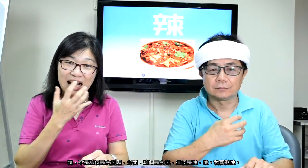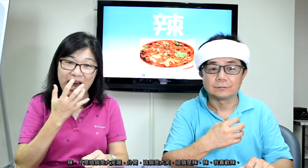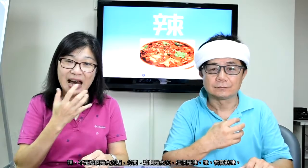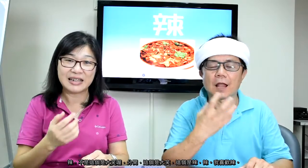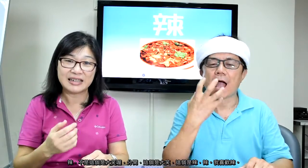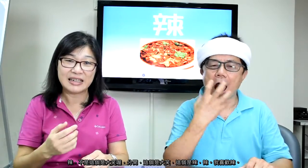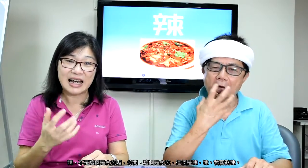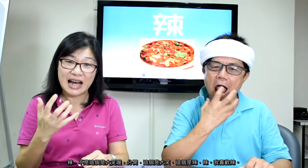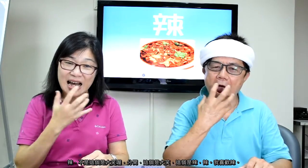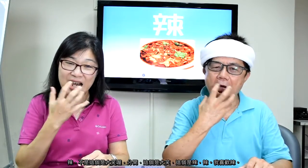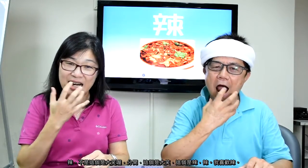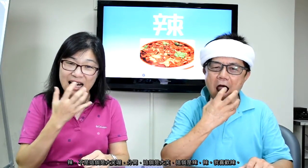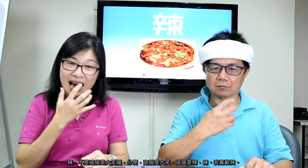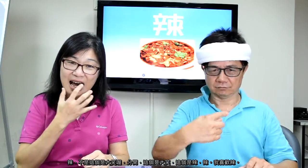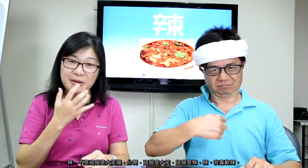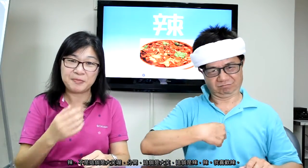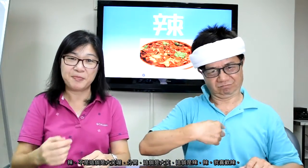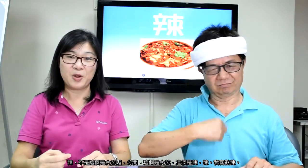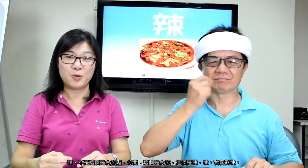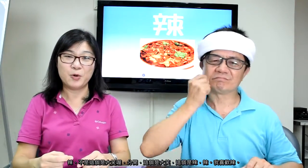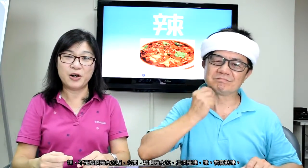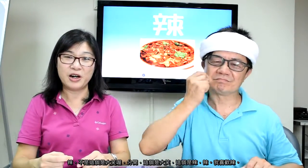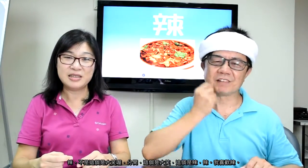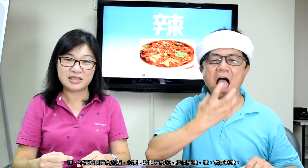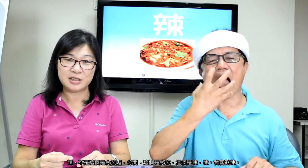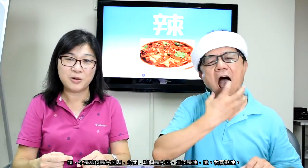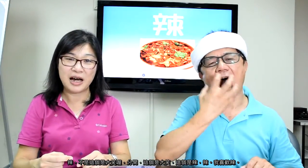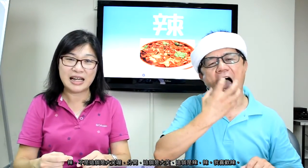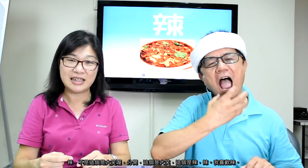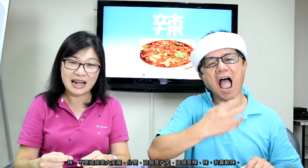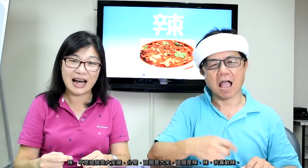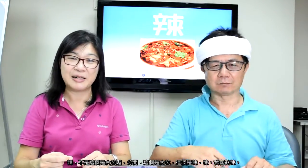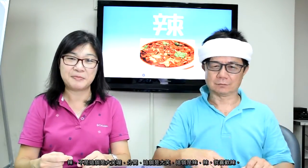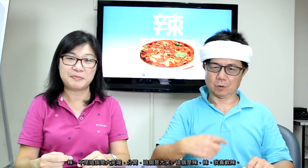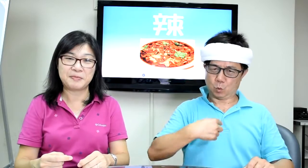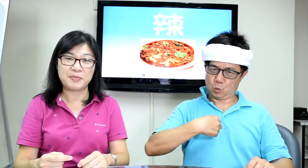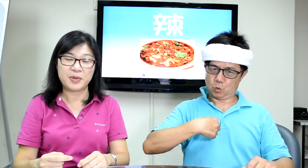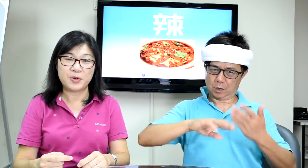辣，辣，我喜欢辣，